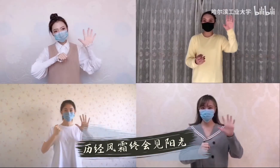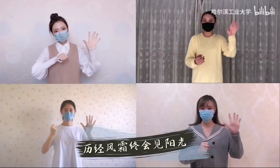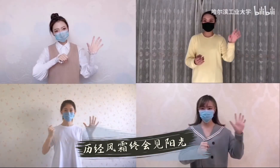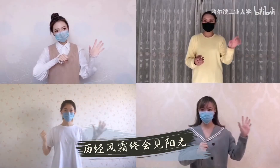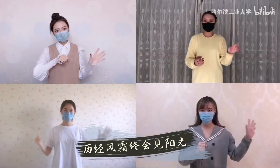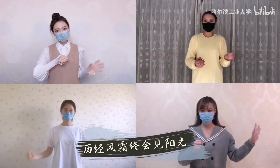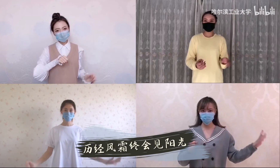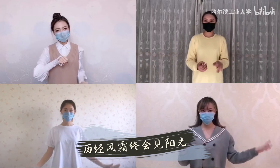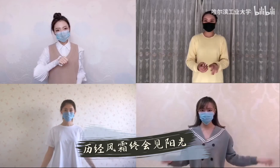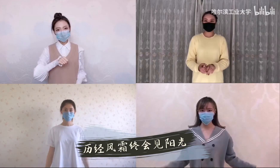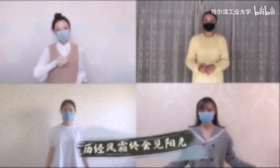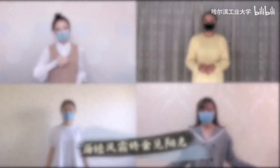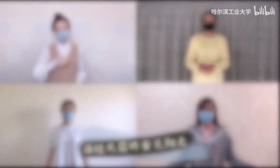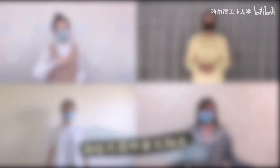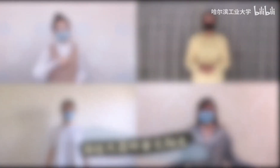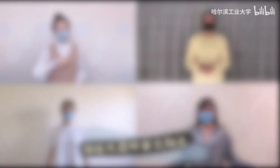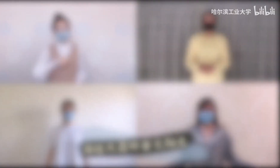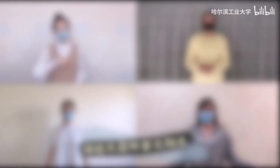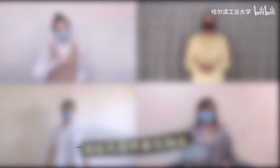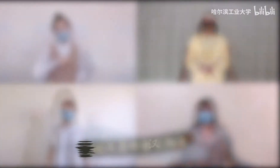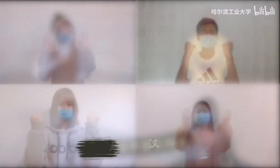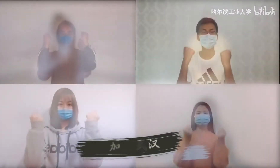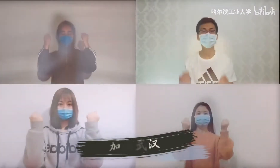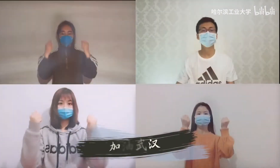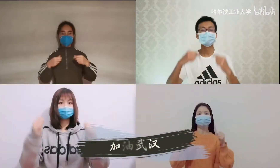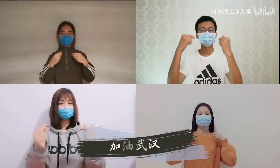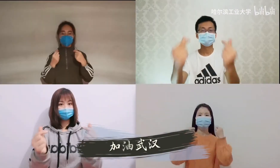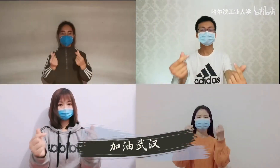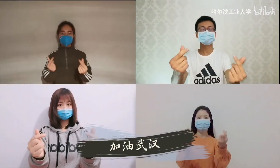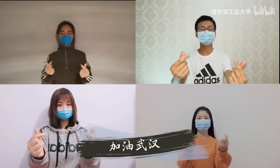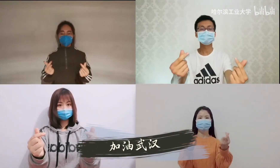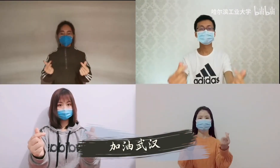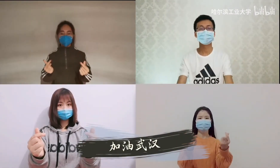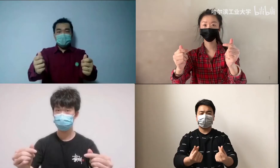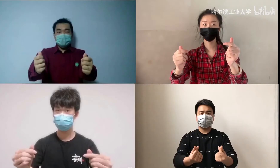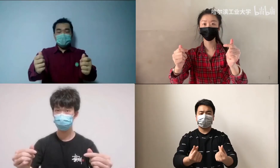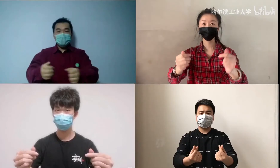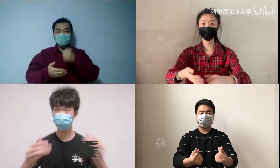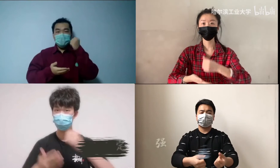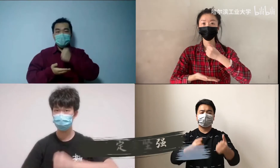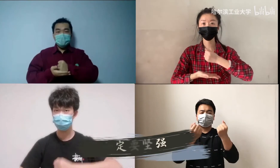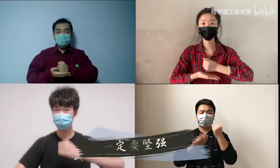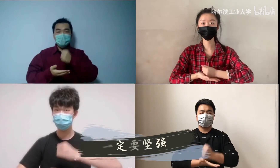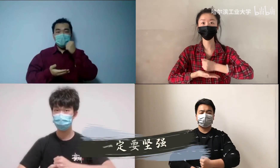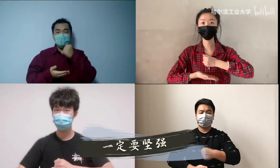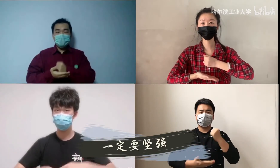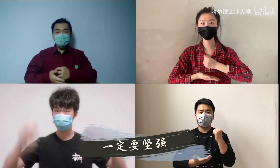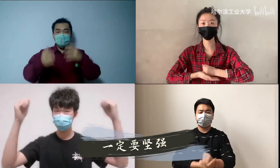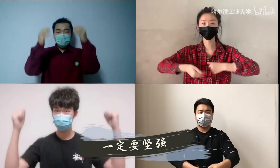阳光。加油武汉，一定要坚